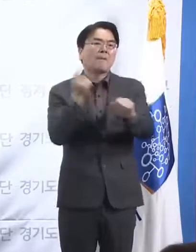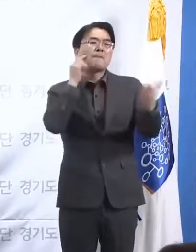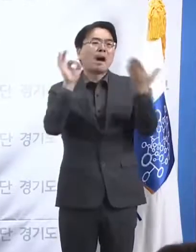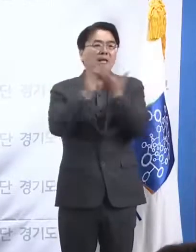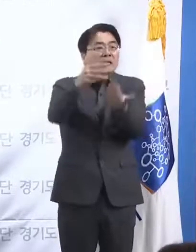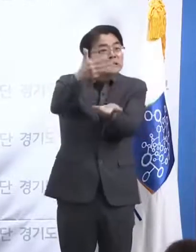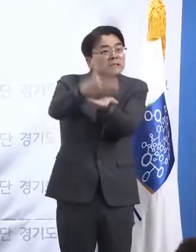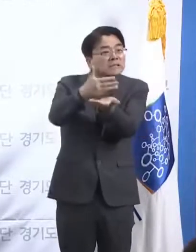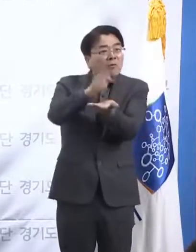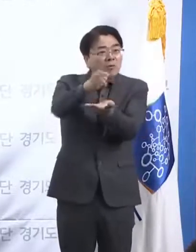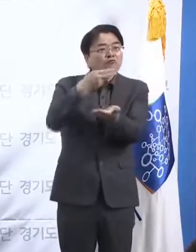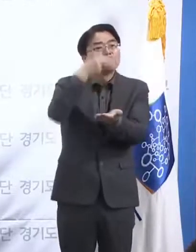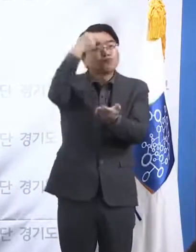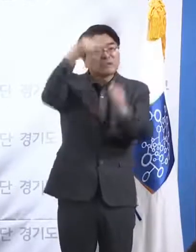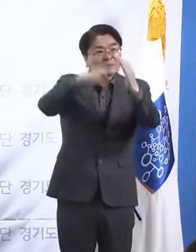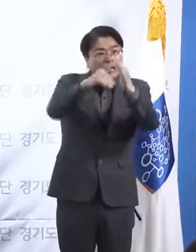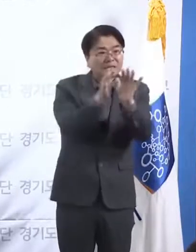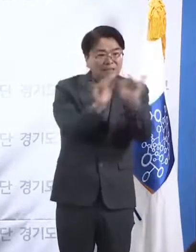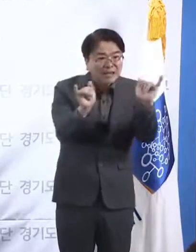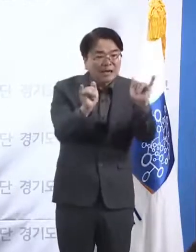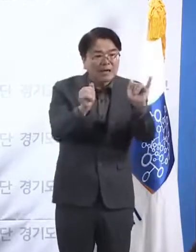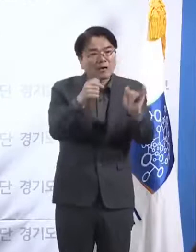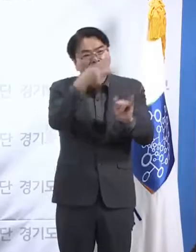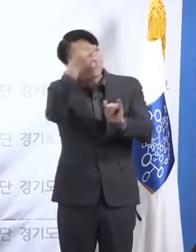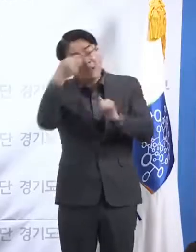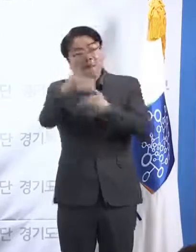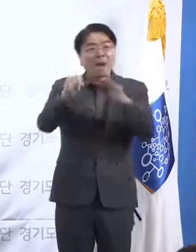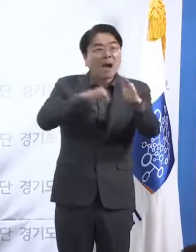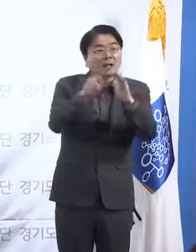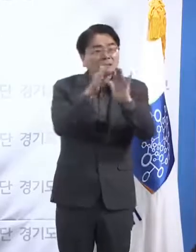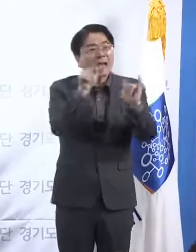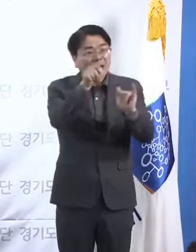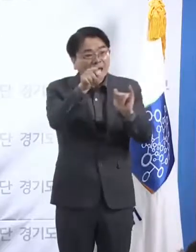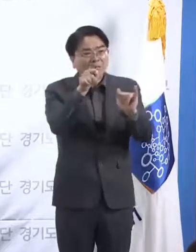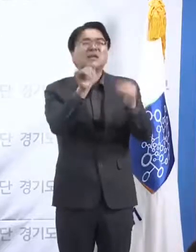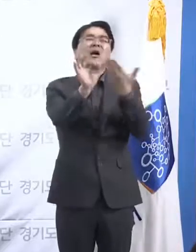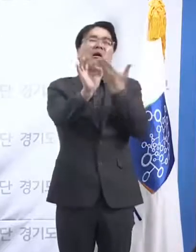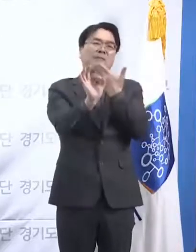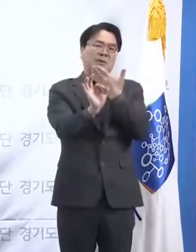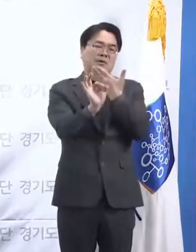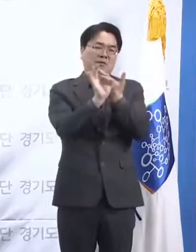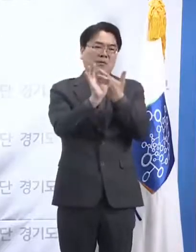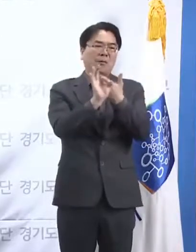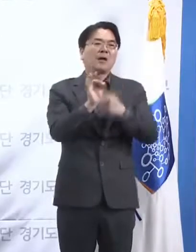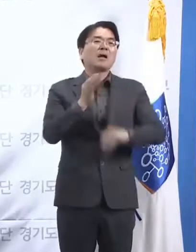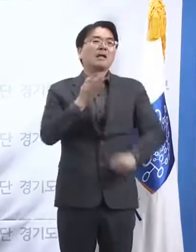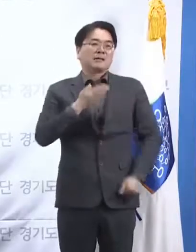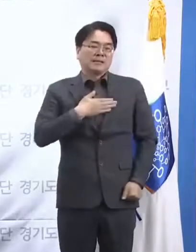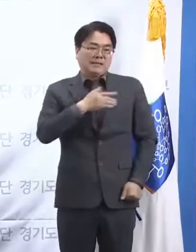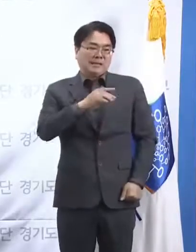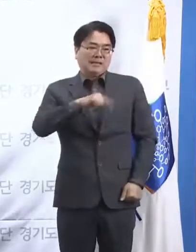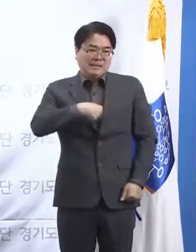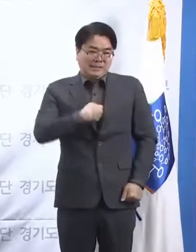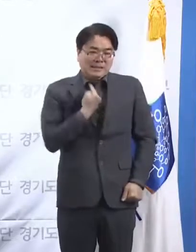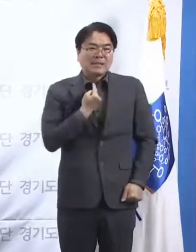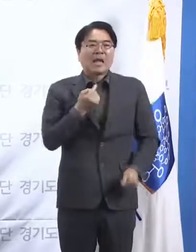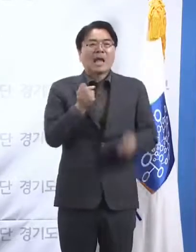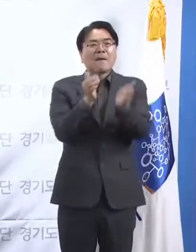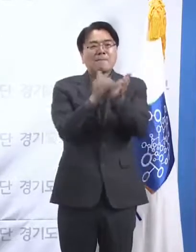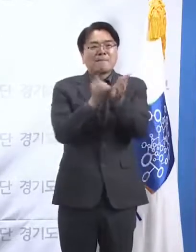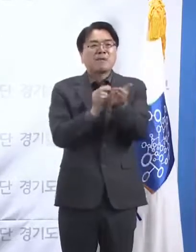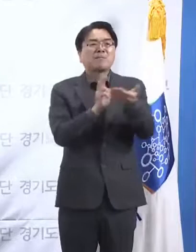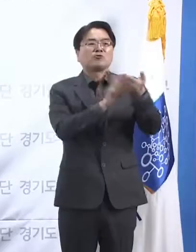또는 수면방을 출입했다는 사실을 밝히지 않더라도 4월 29일 이후 논현동이나